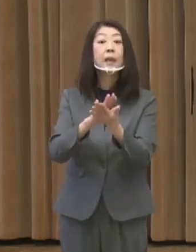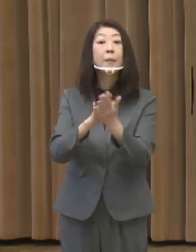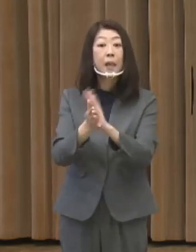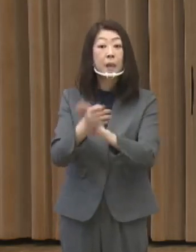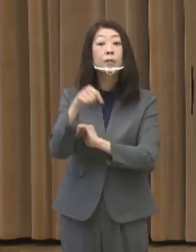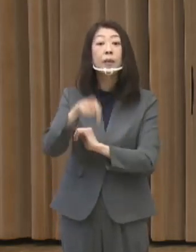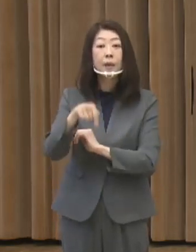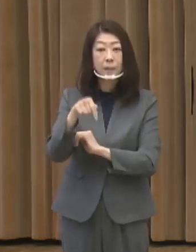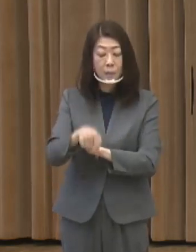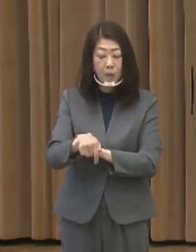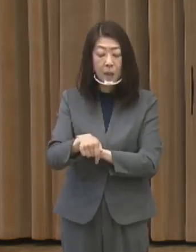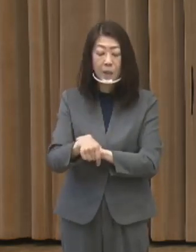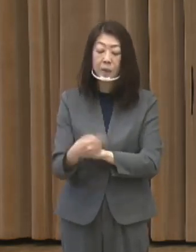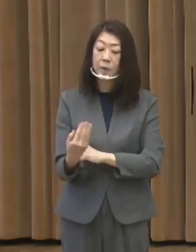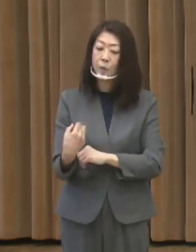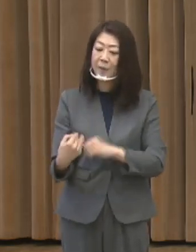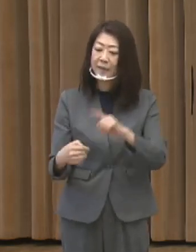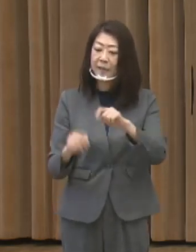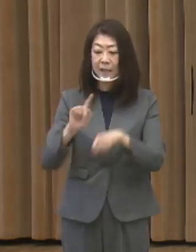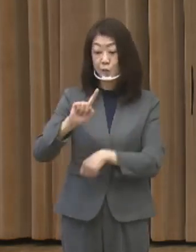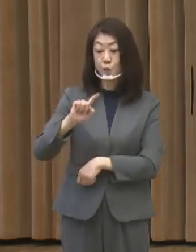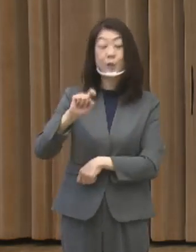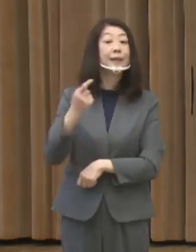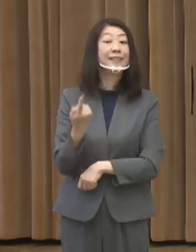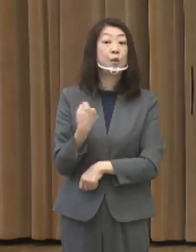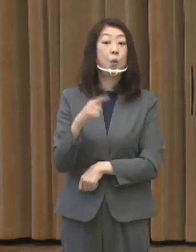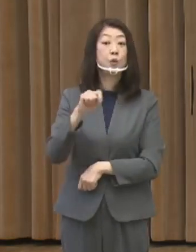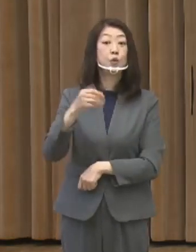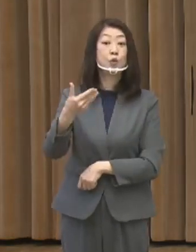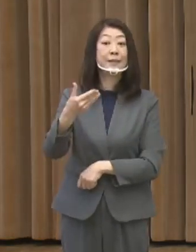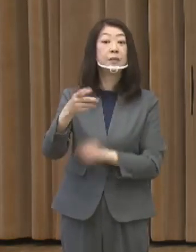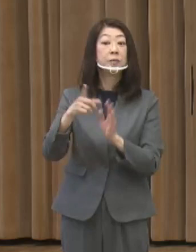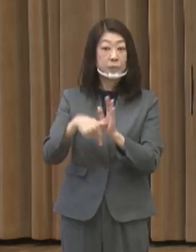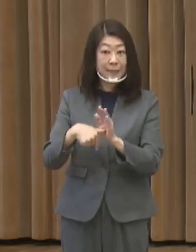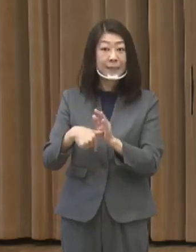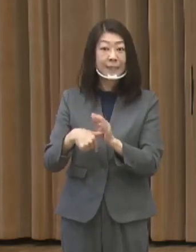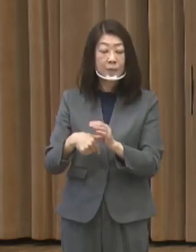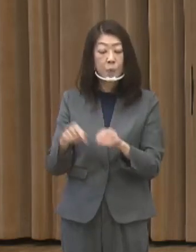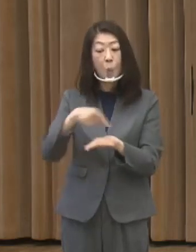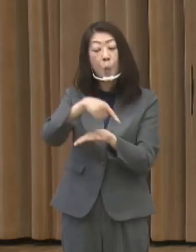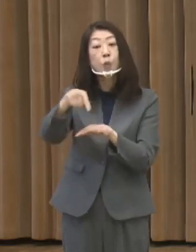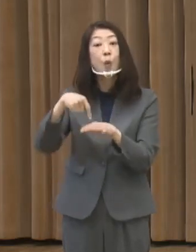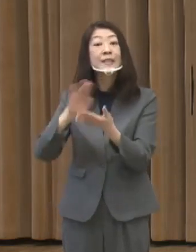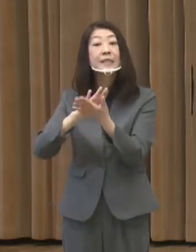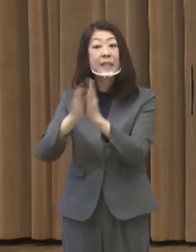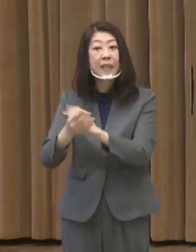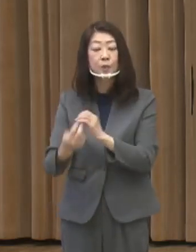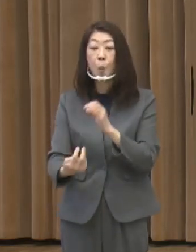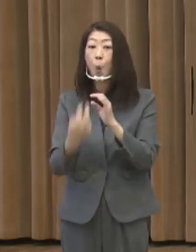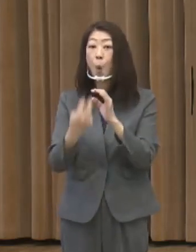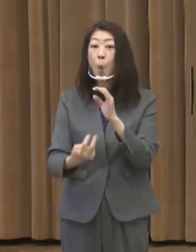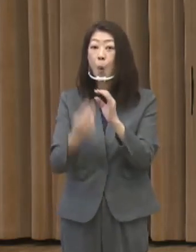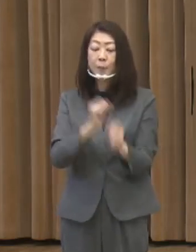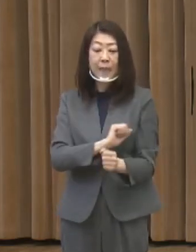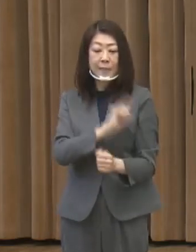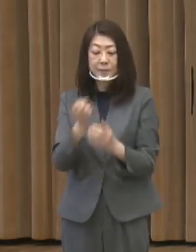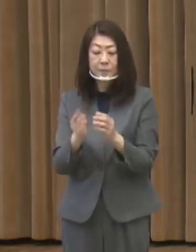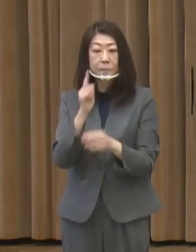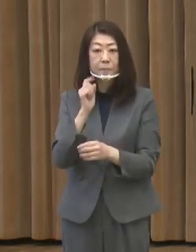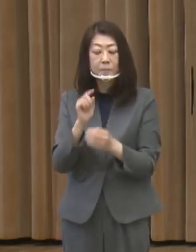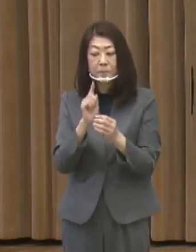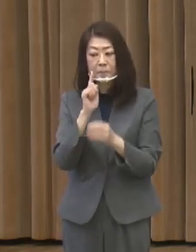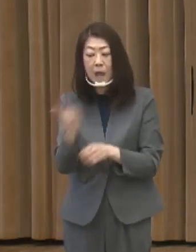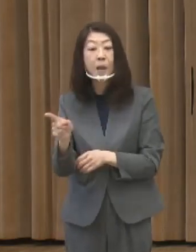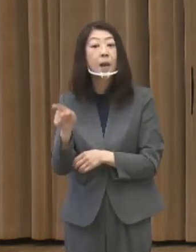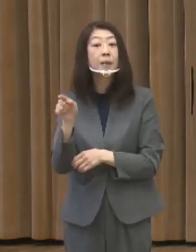では19日の月曜日の段階で栃木県での豚熱発生を受けて、県内の養豚農家70戸